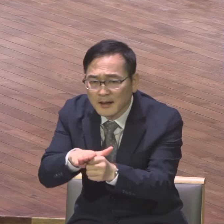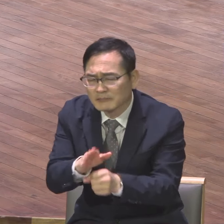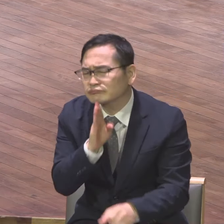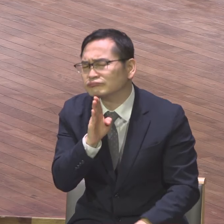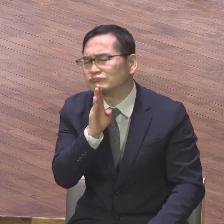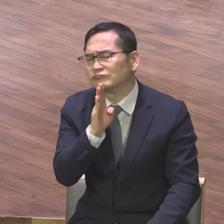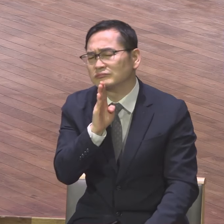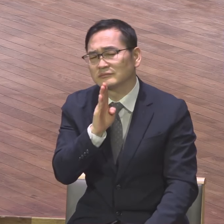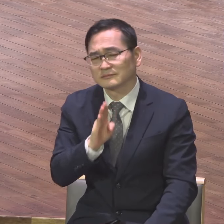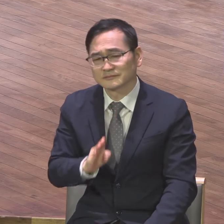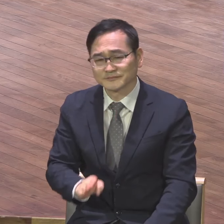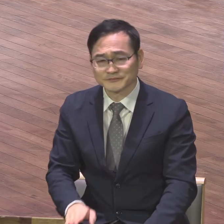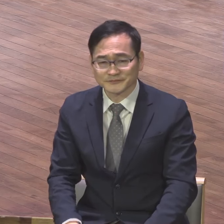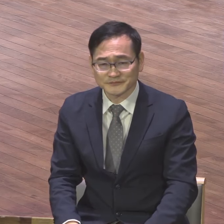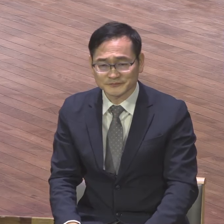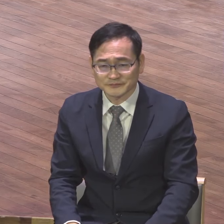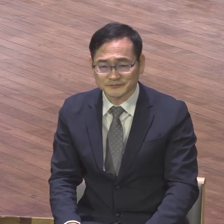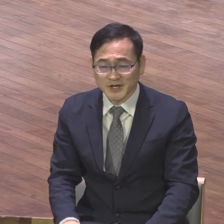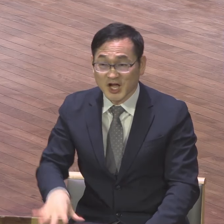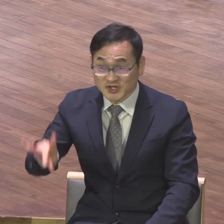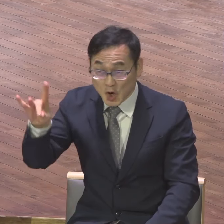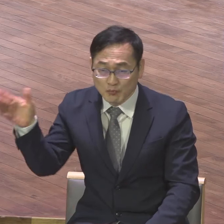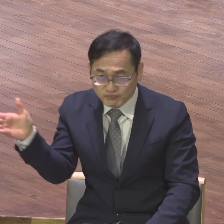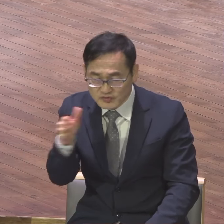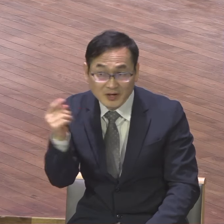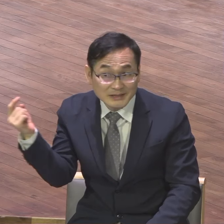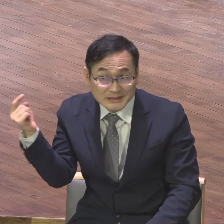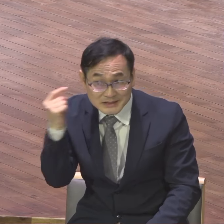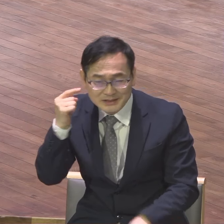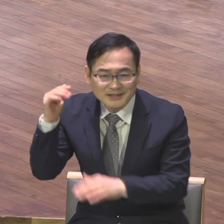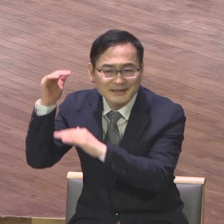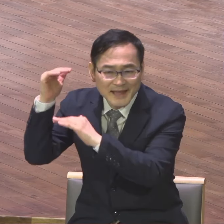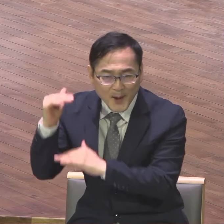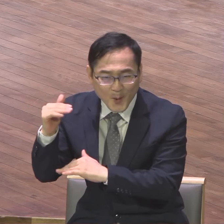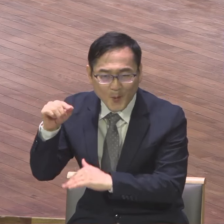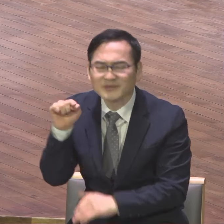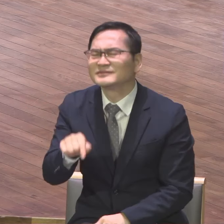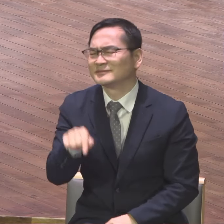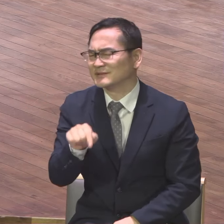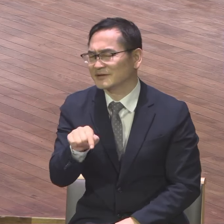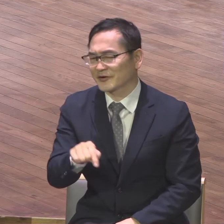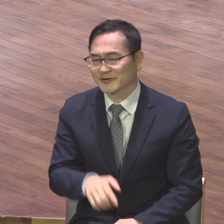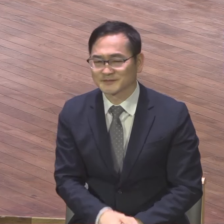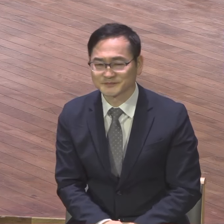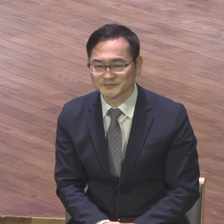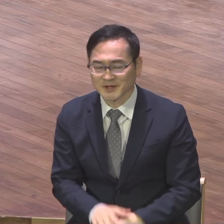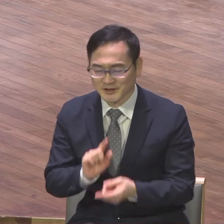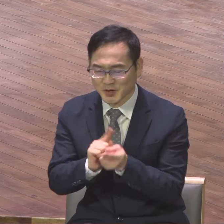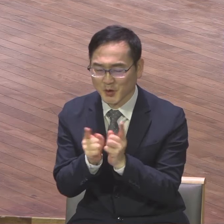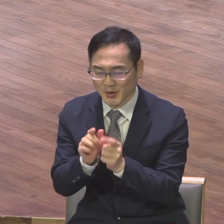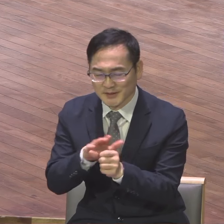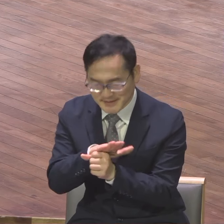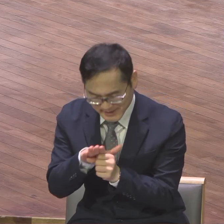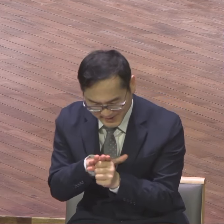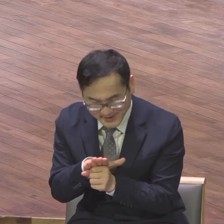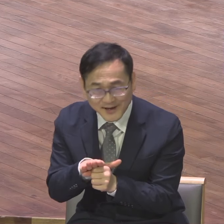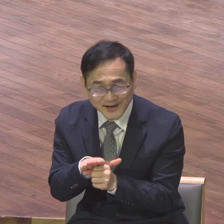바로 처음부터 들은 소식 그랬어요. 처음부터 들은 소식 서로 사랑하라.